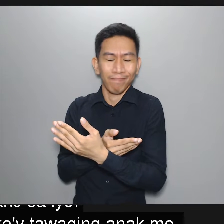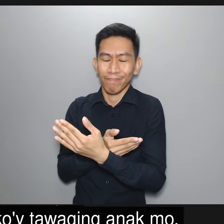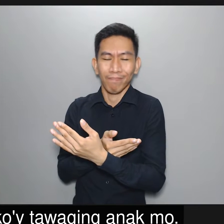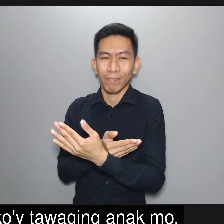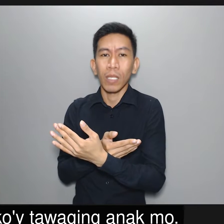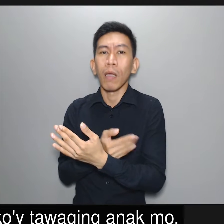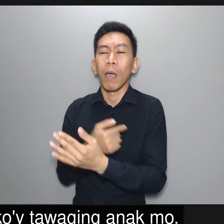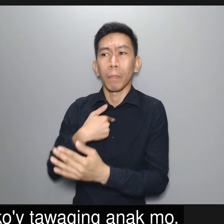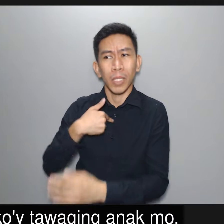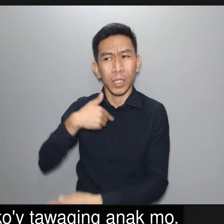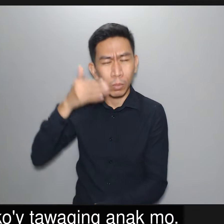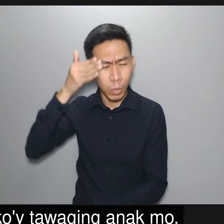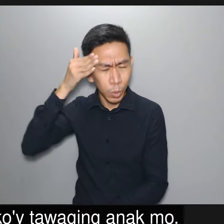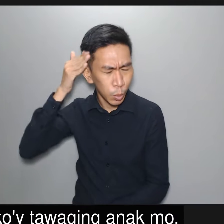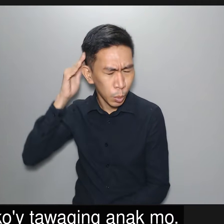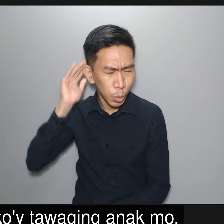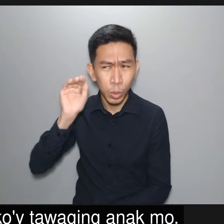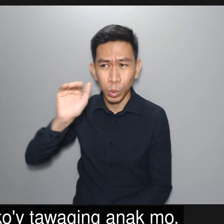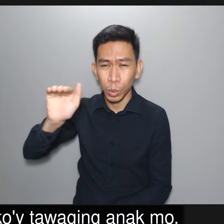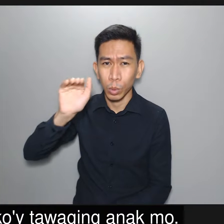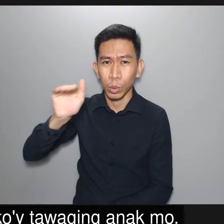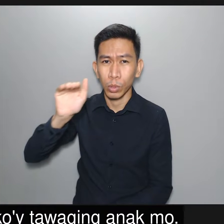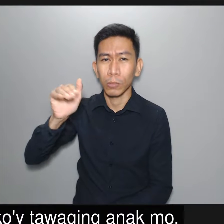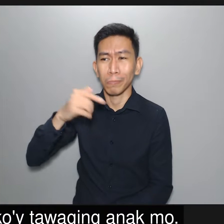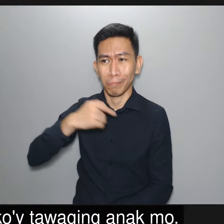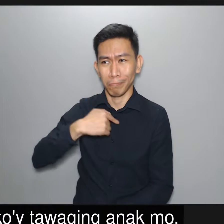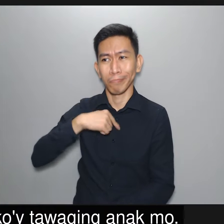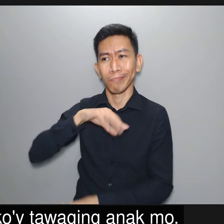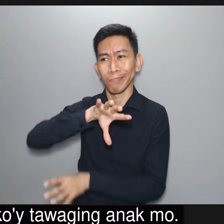ako, ibilang mo akong isa sa iyong mga alila."